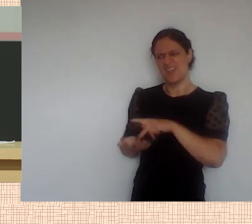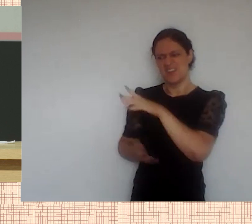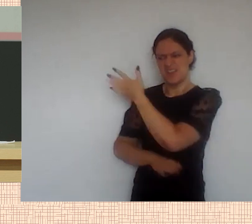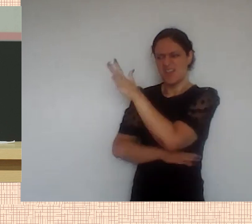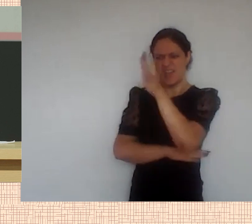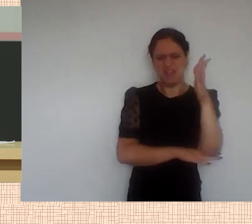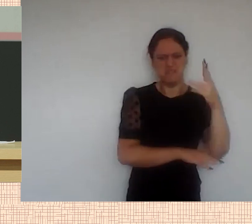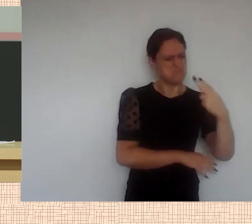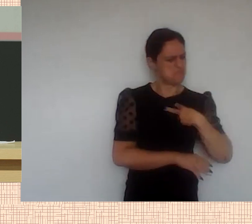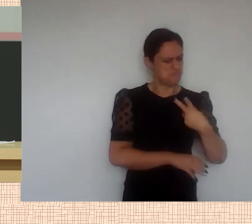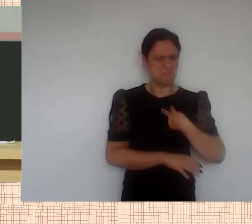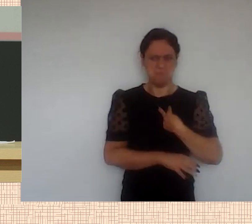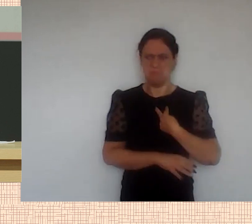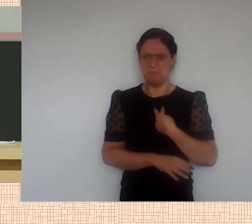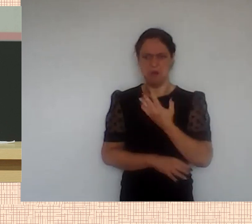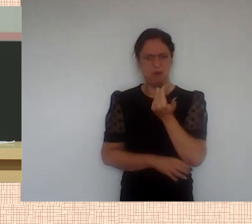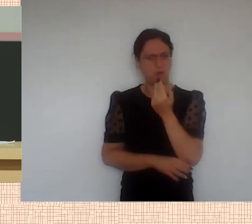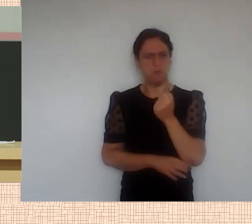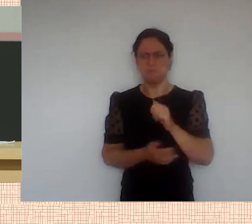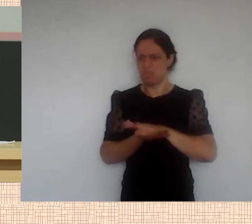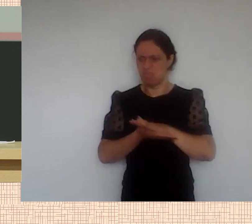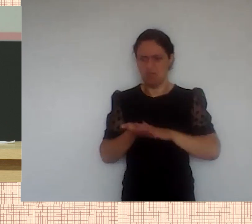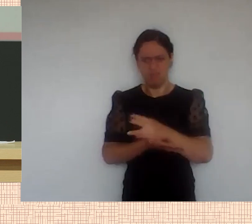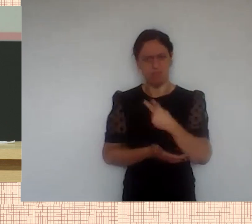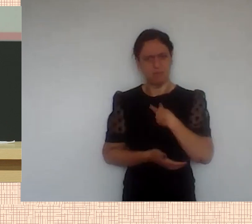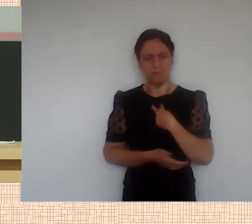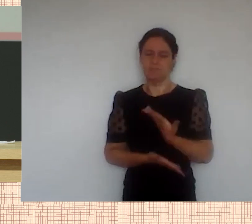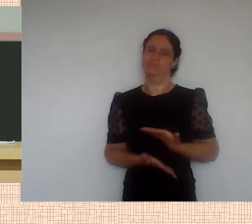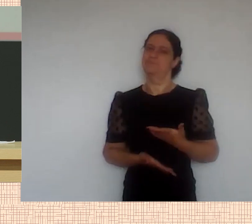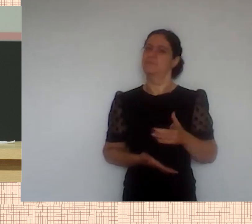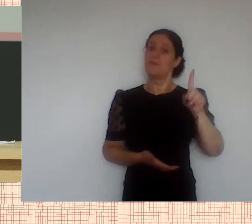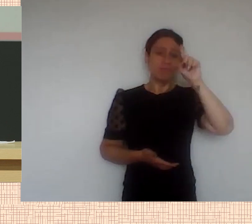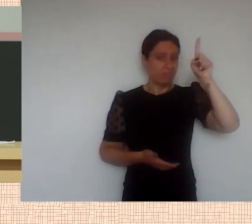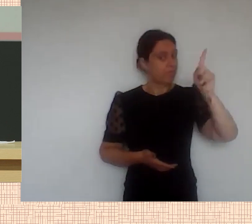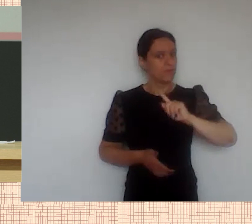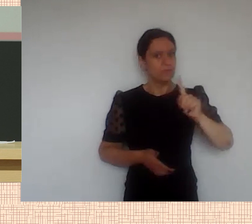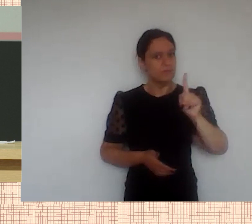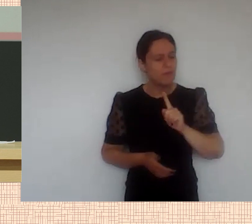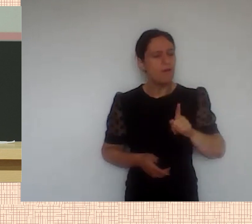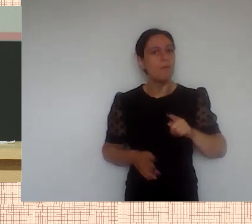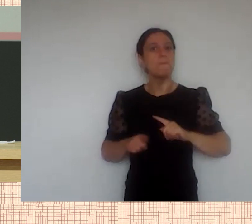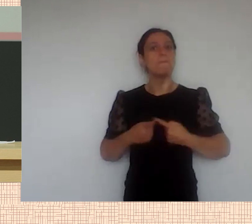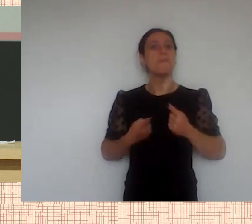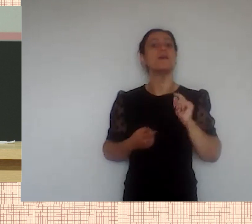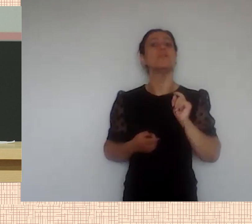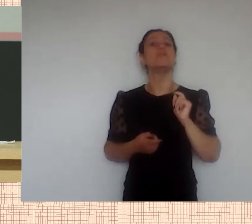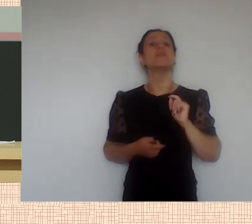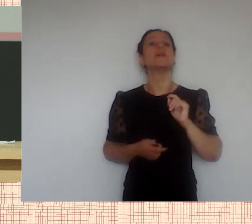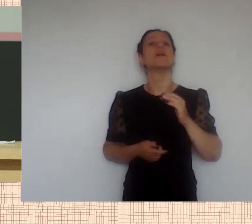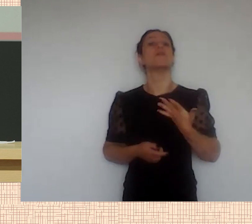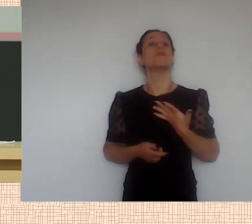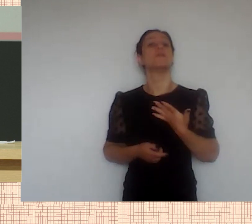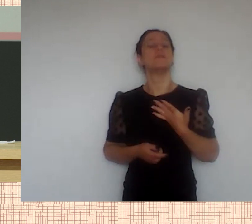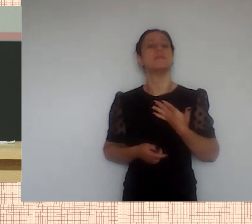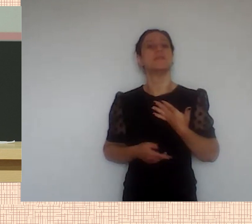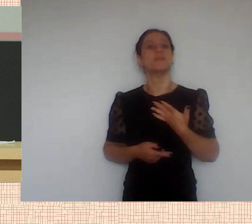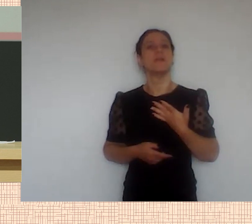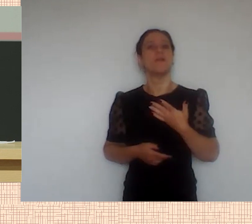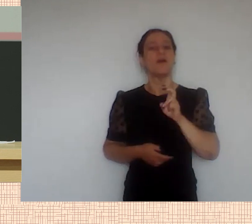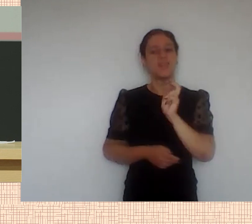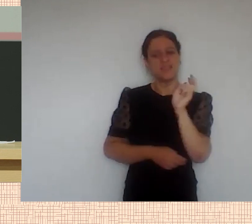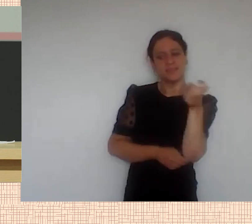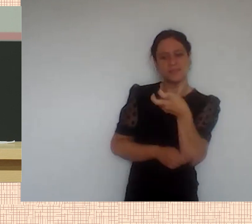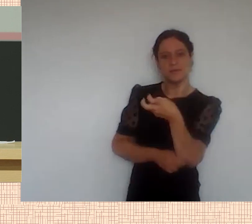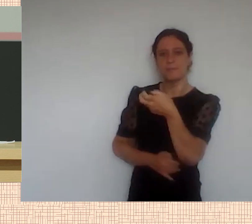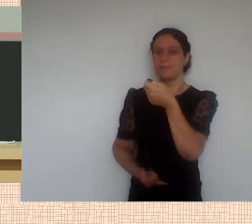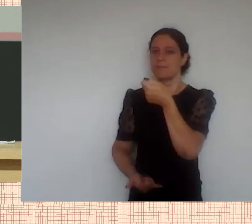poderão comer? Claro que Deus nunca vai dizer isso, só que isso é para levar o homem para a mente, e quando o